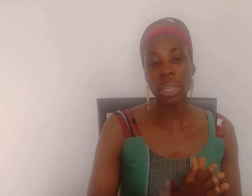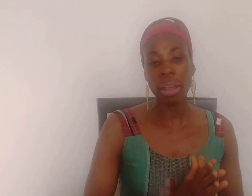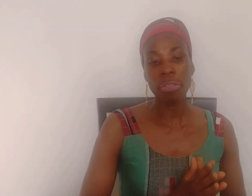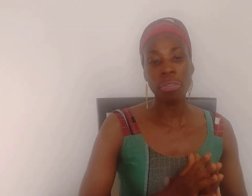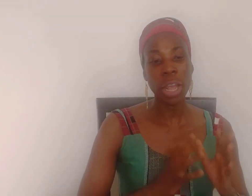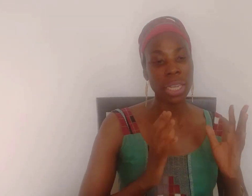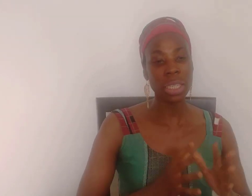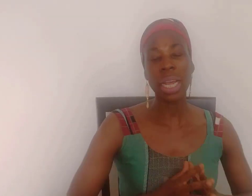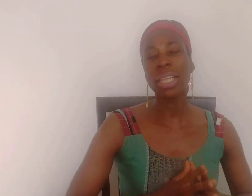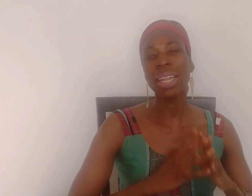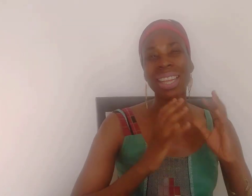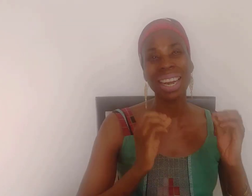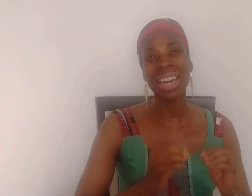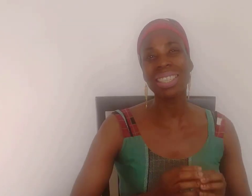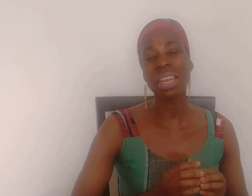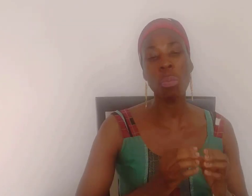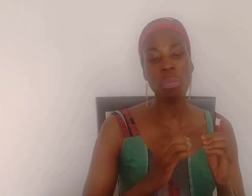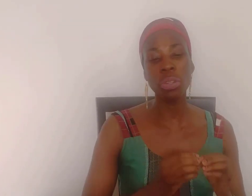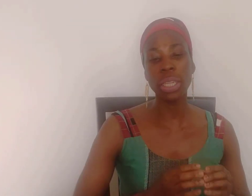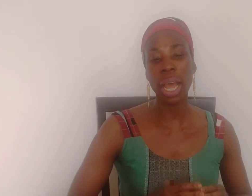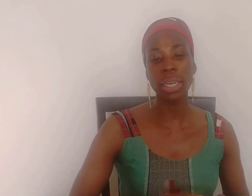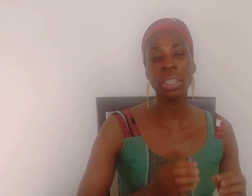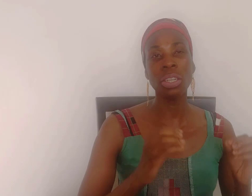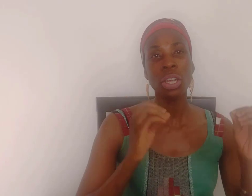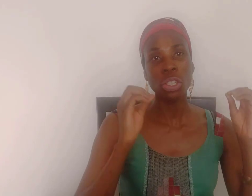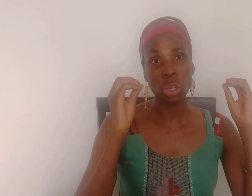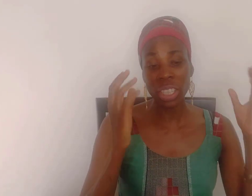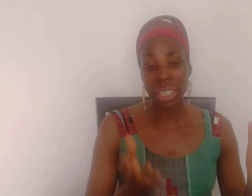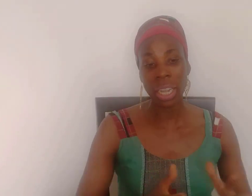1990 foi assinada a Declaração Mundial de Jointien, e em